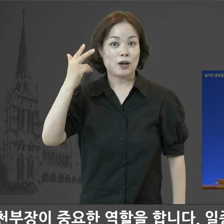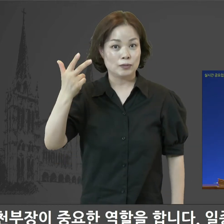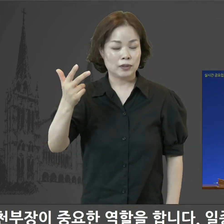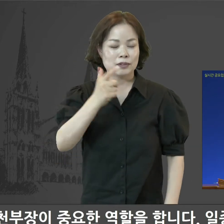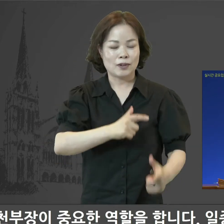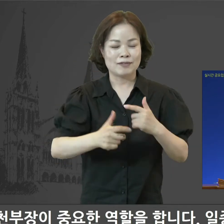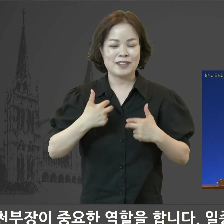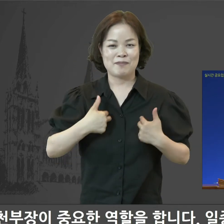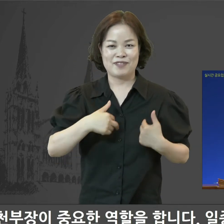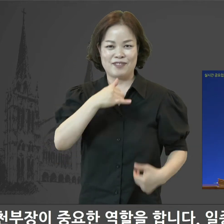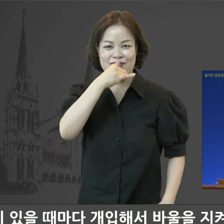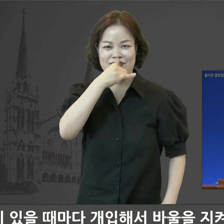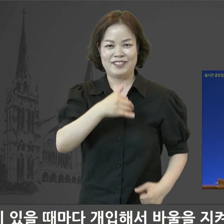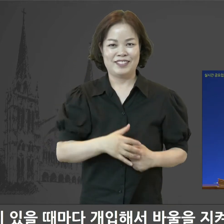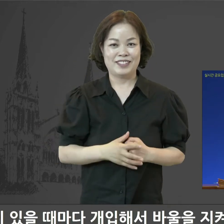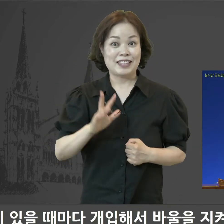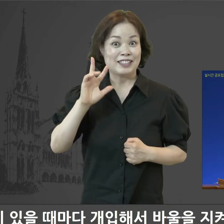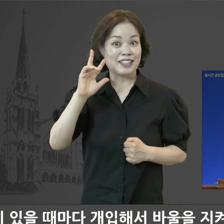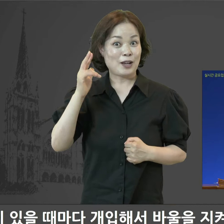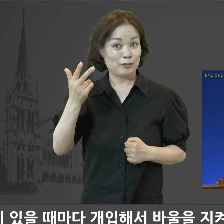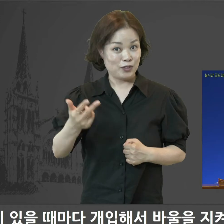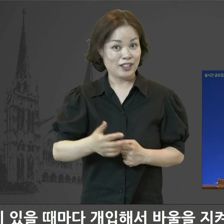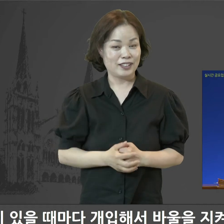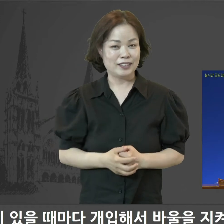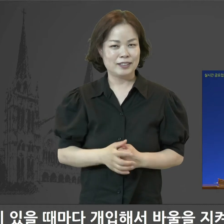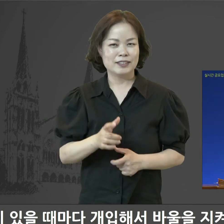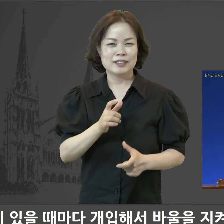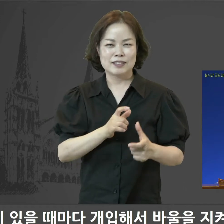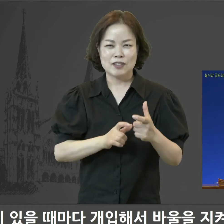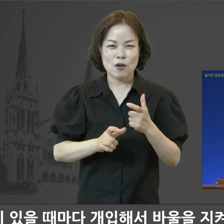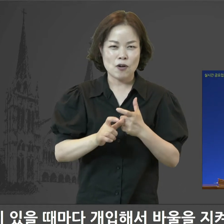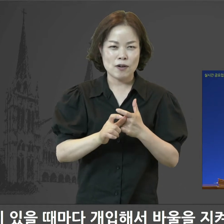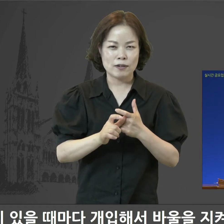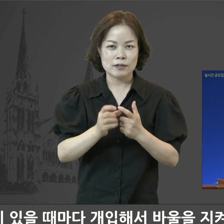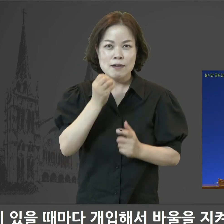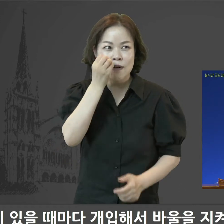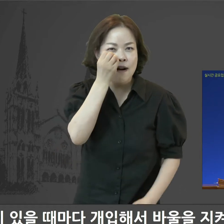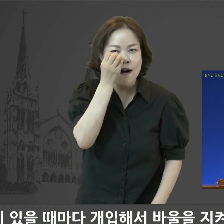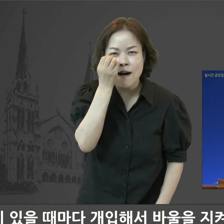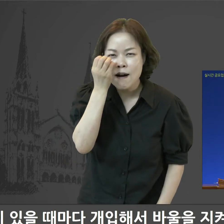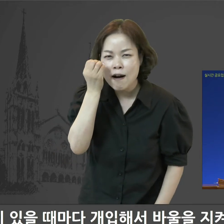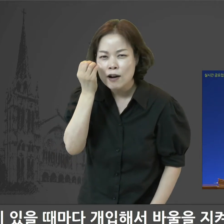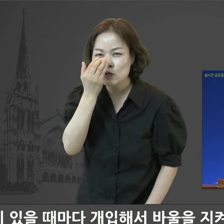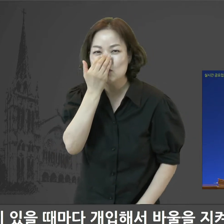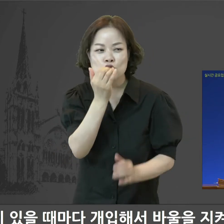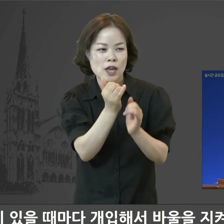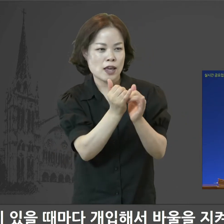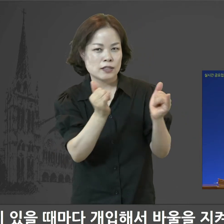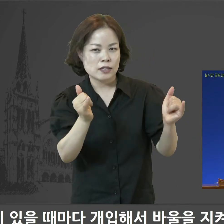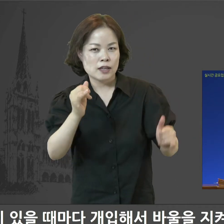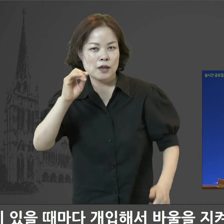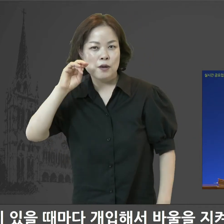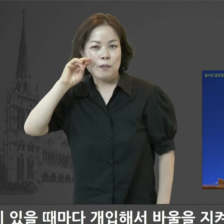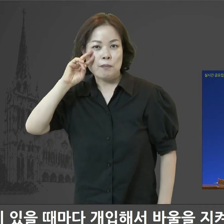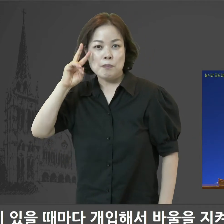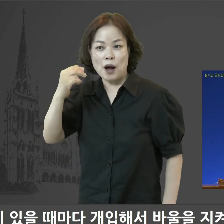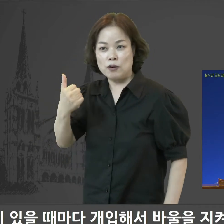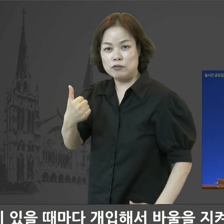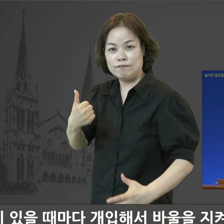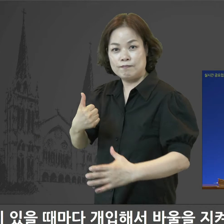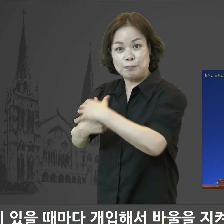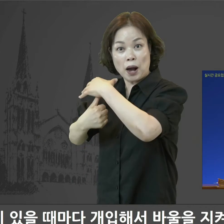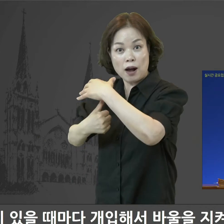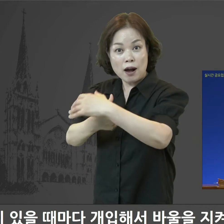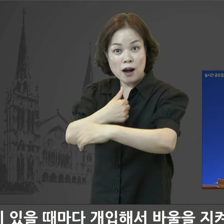더 재밌습니다. 다음 주에는 더 기기묘묘한 유대인들이 바울을 죽이려는 모의가 되고요.